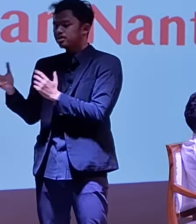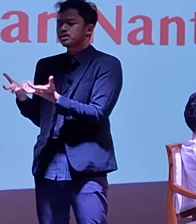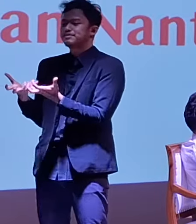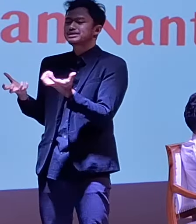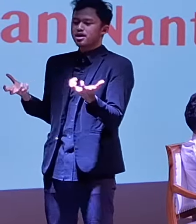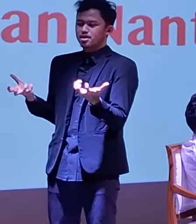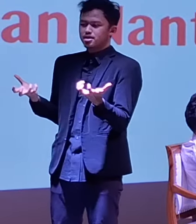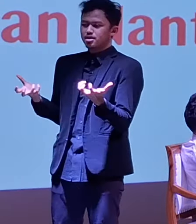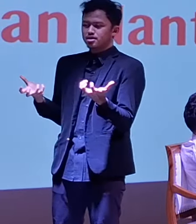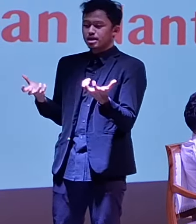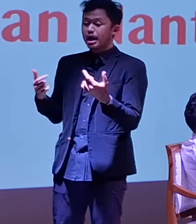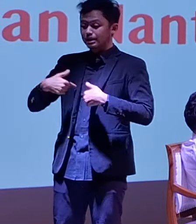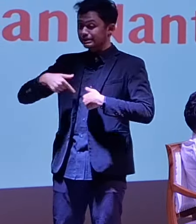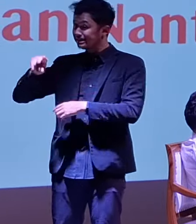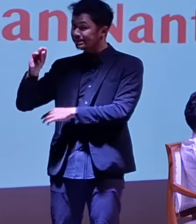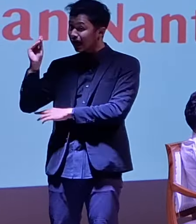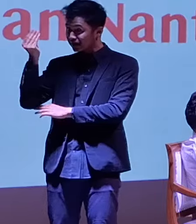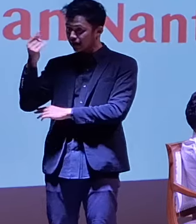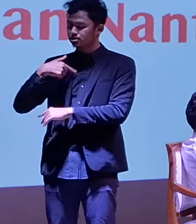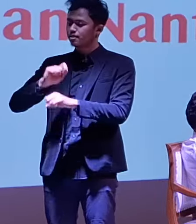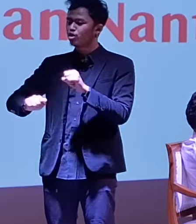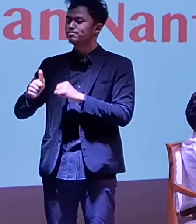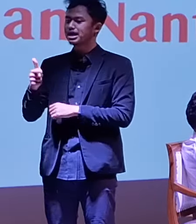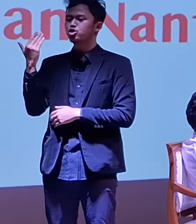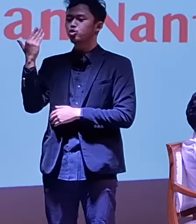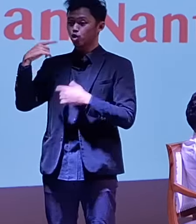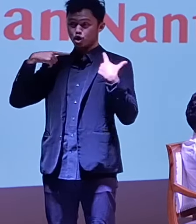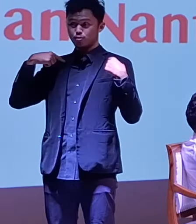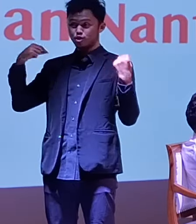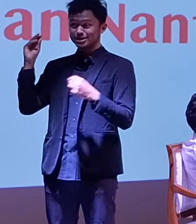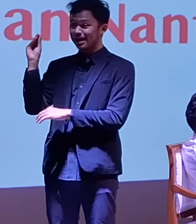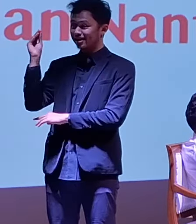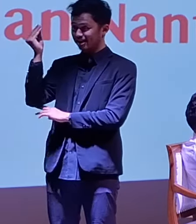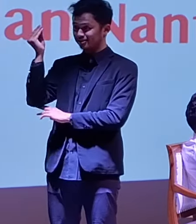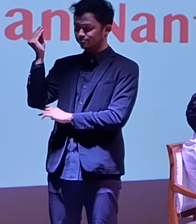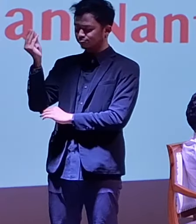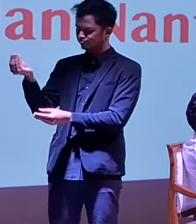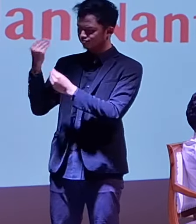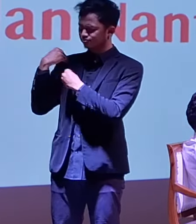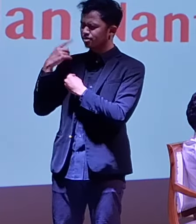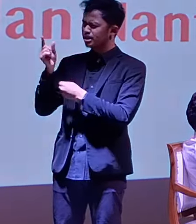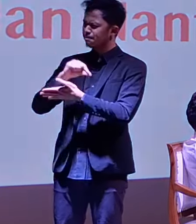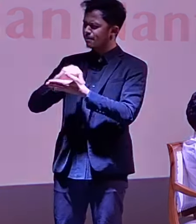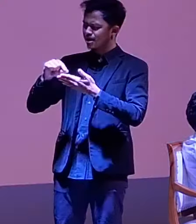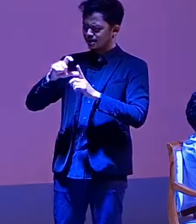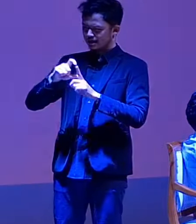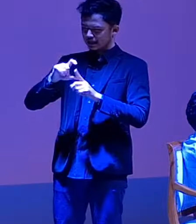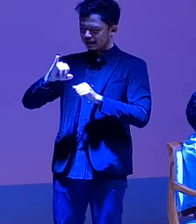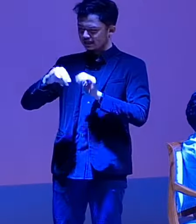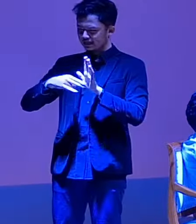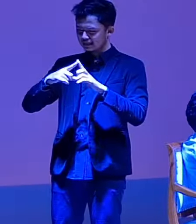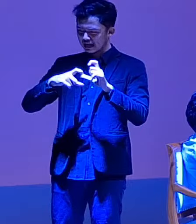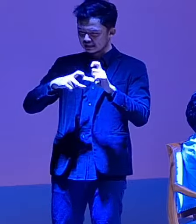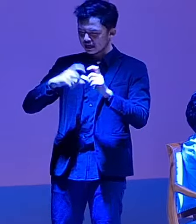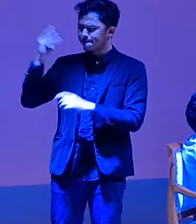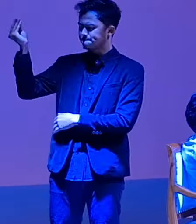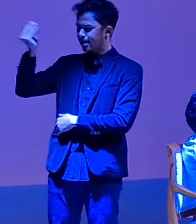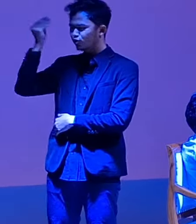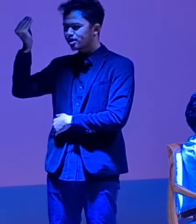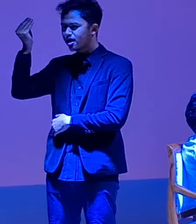saya bisa mengerjakannya di DKI. Pada waktu saya masuk di DKI, itu dinasnya namanya Dinas Pariwisata dan